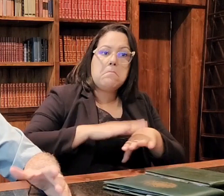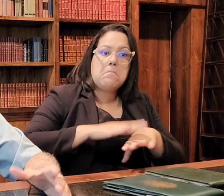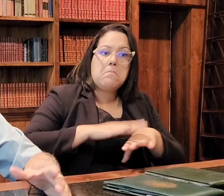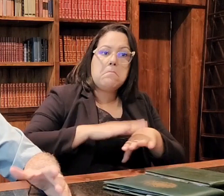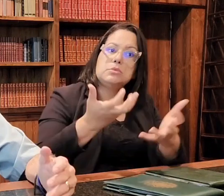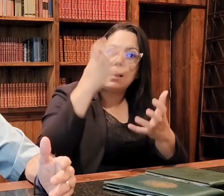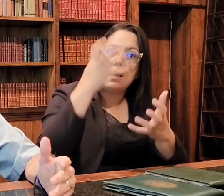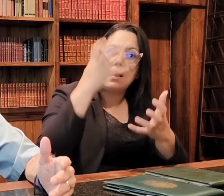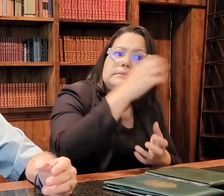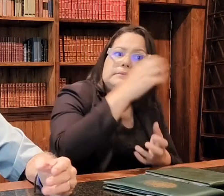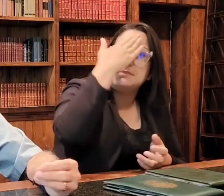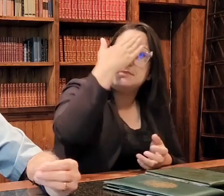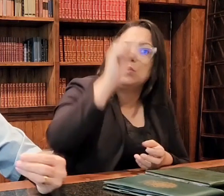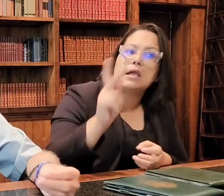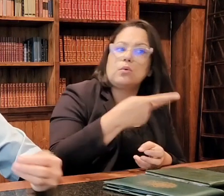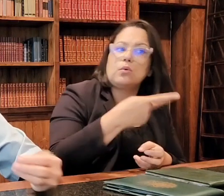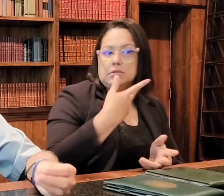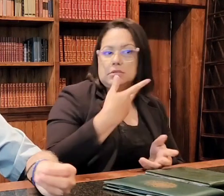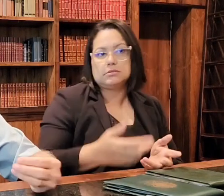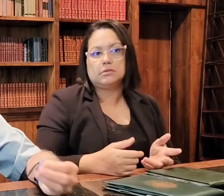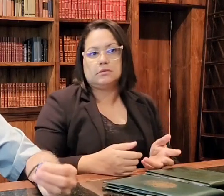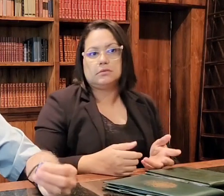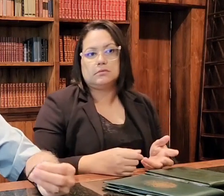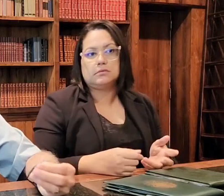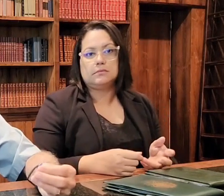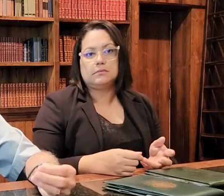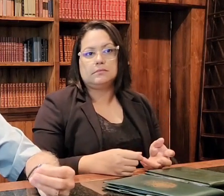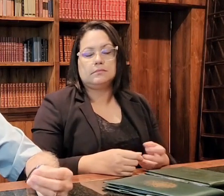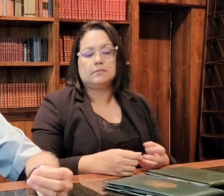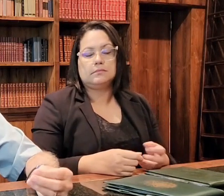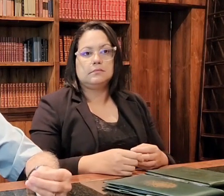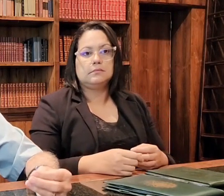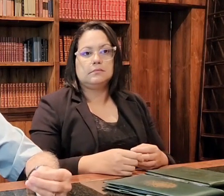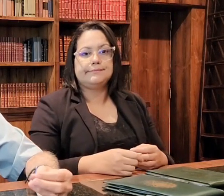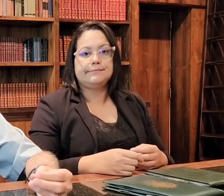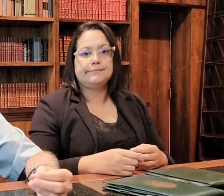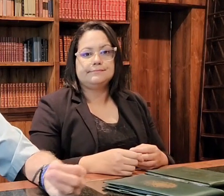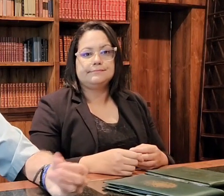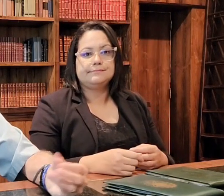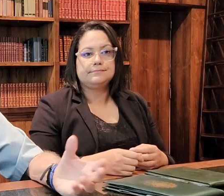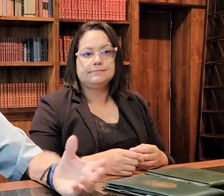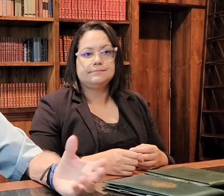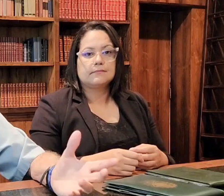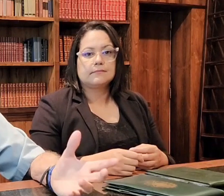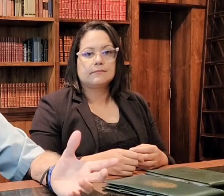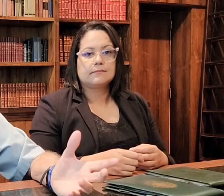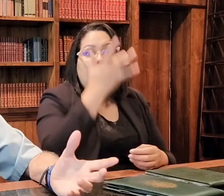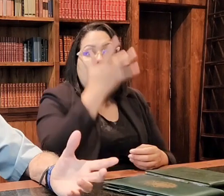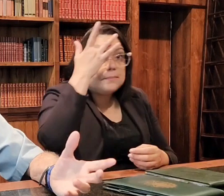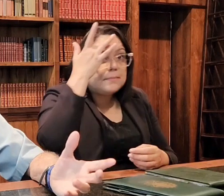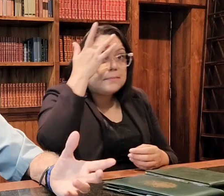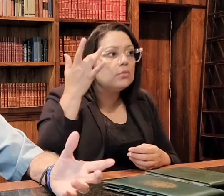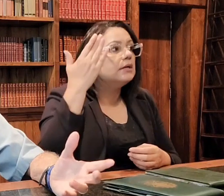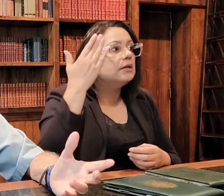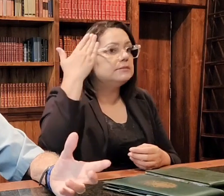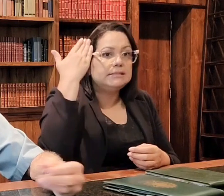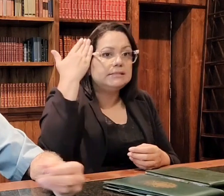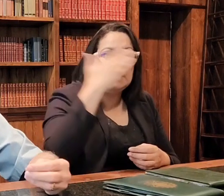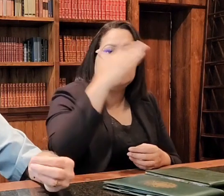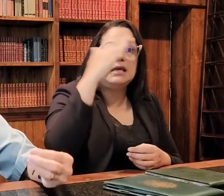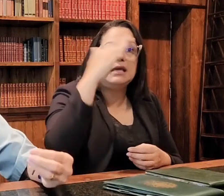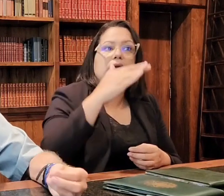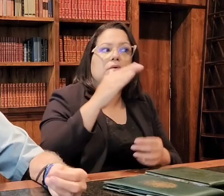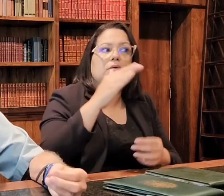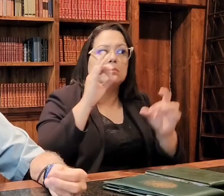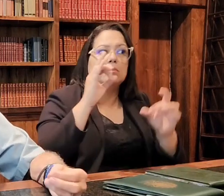Isso é o pessoal passou a entender o que ele tem a perder. Passou